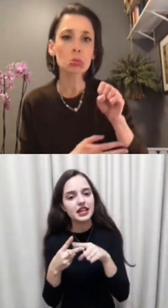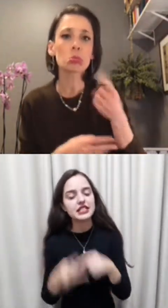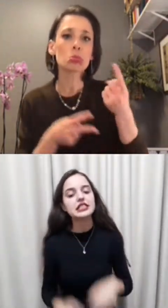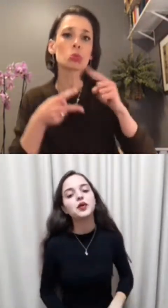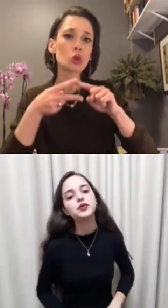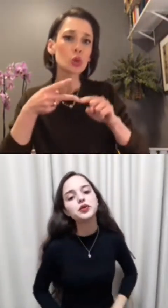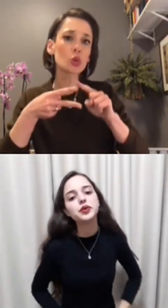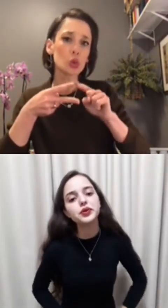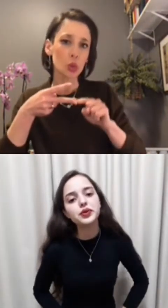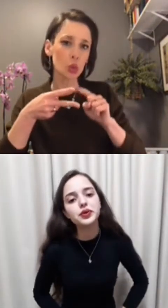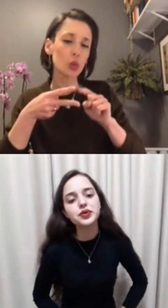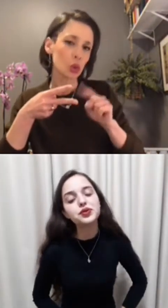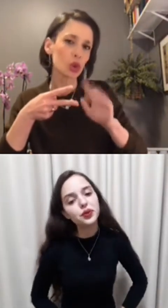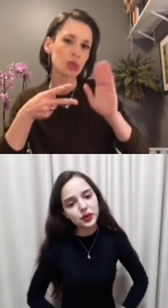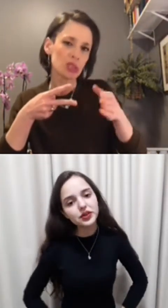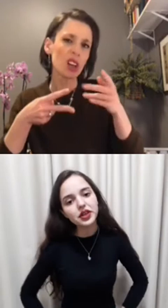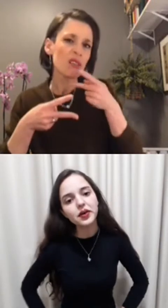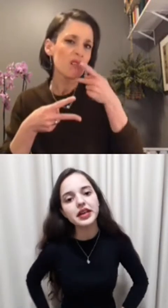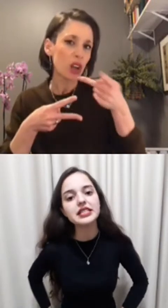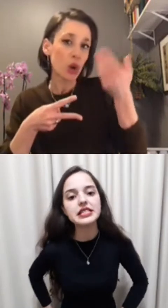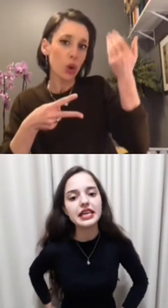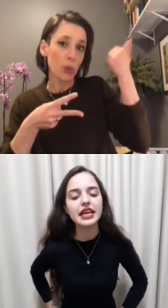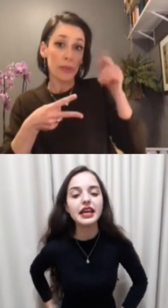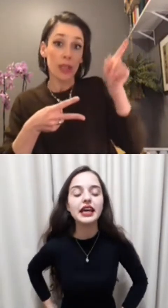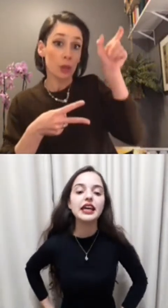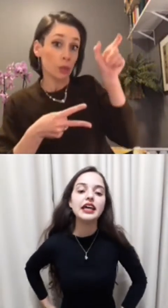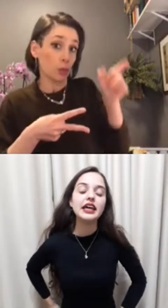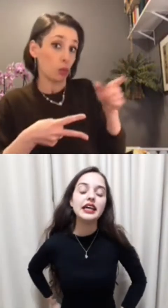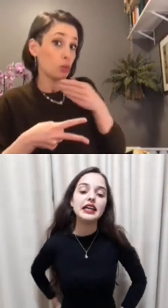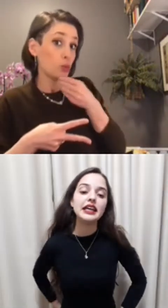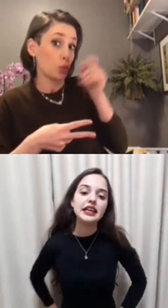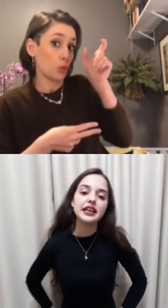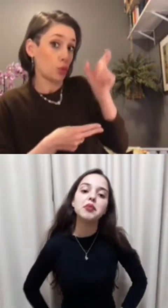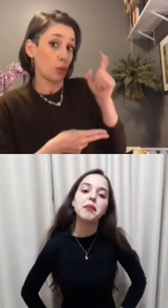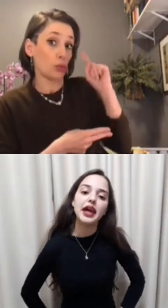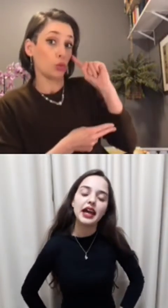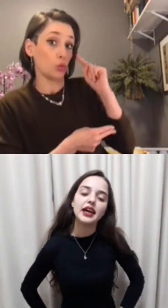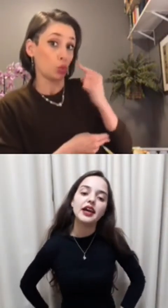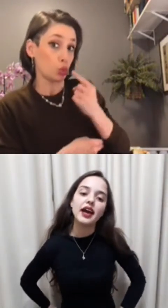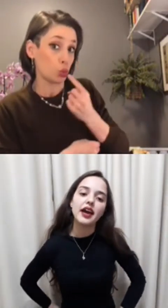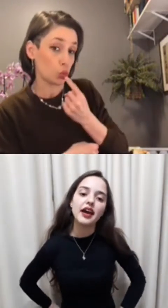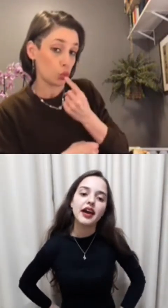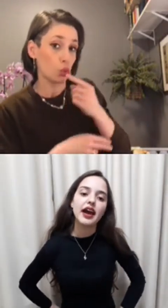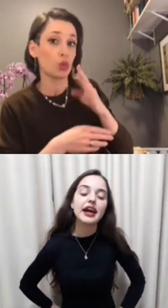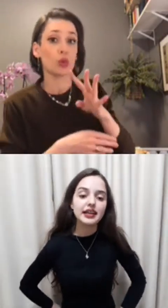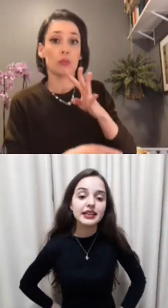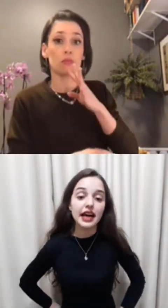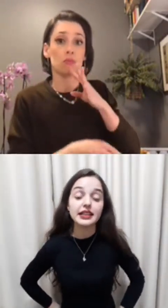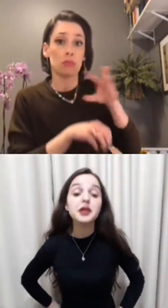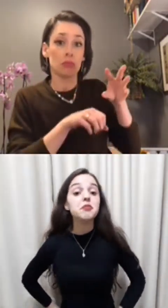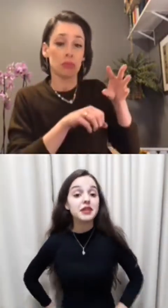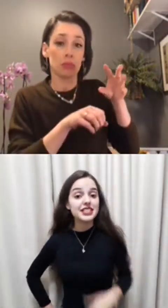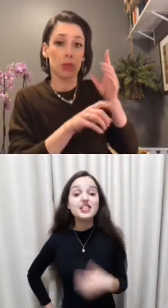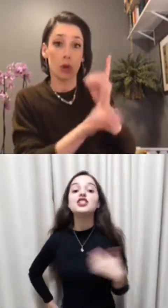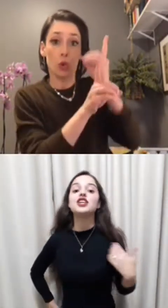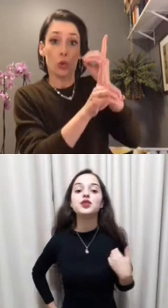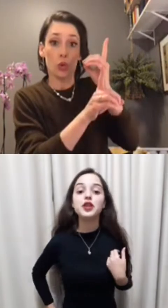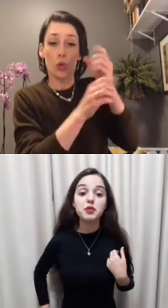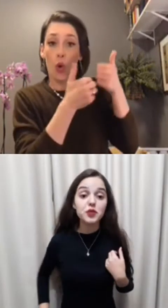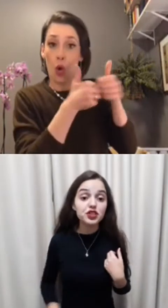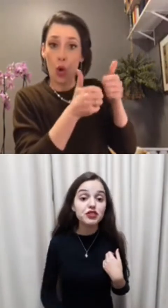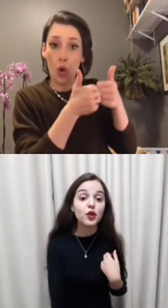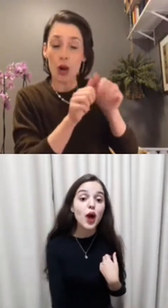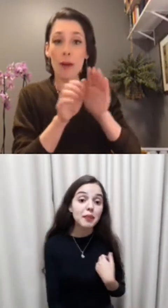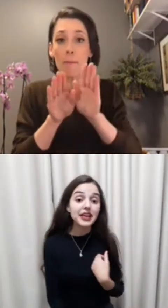a questão do surdo que eu conheci e também a cantata. Mas assim, gente, o que